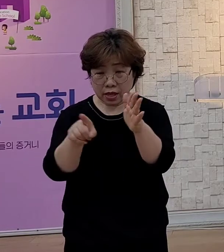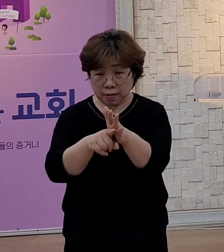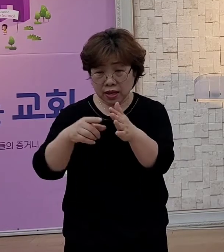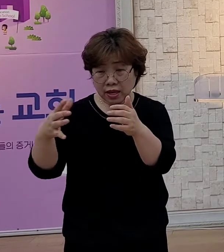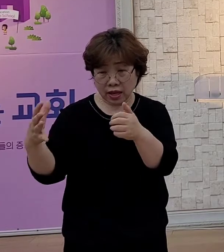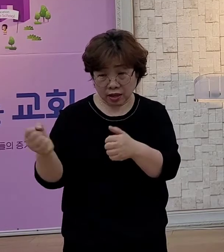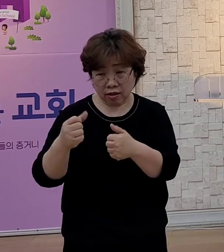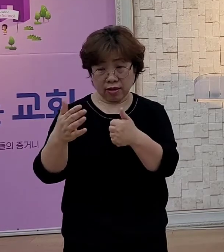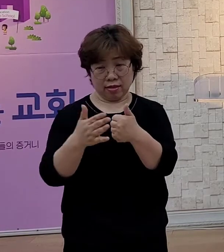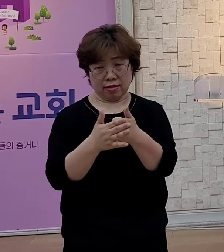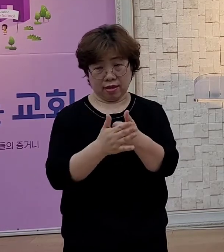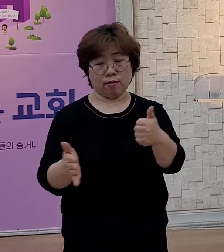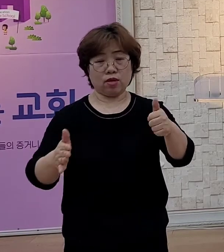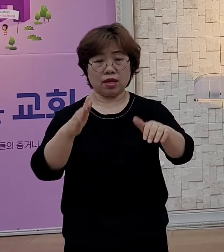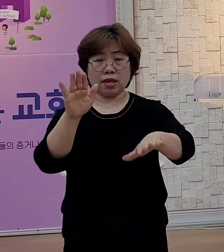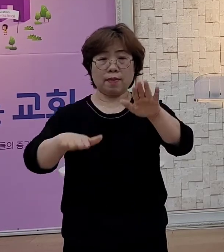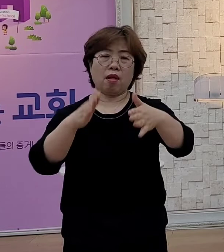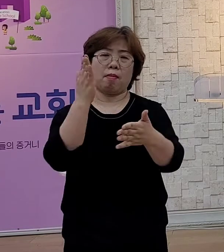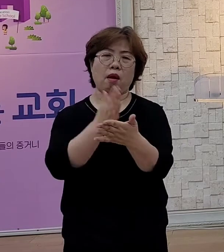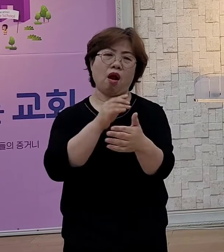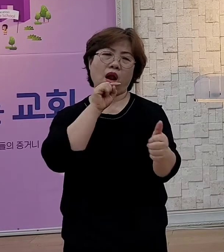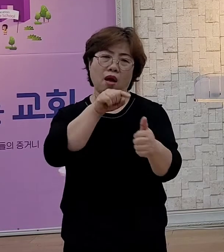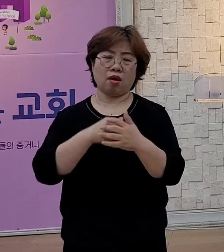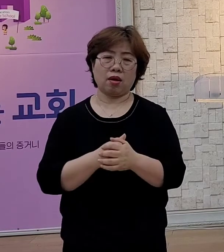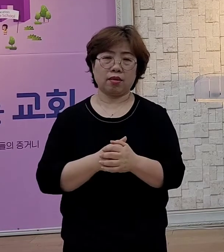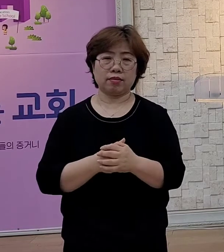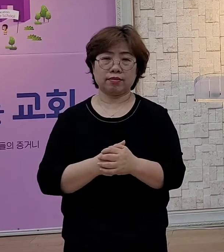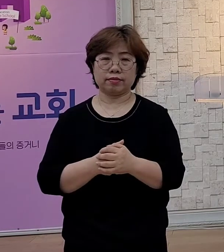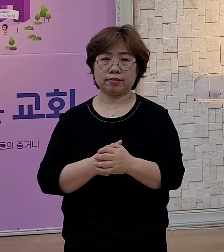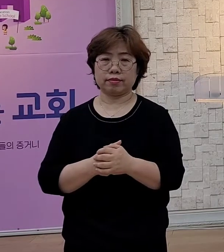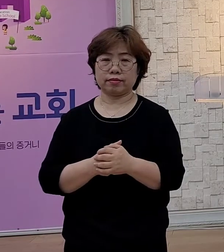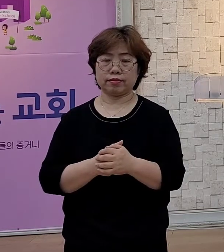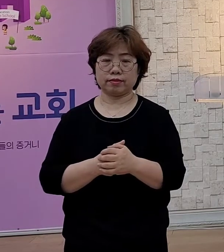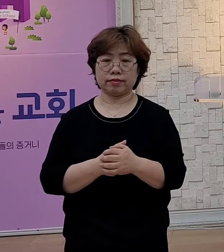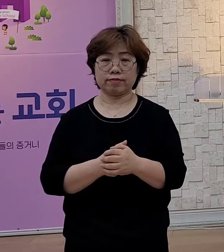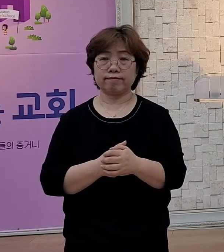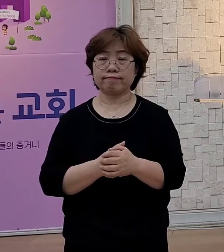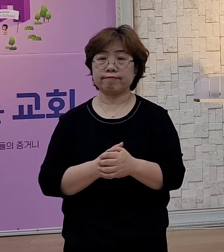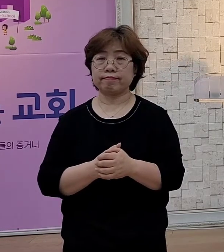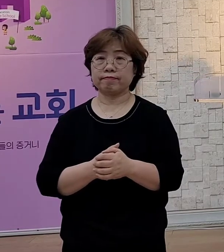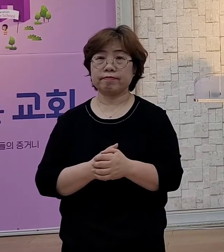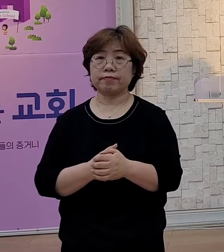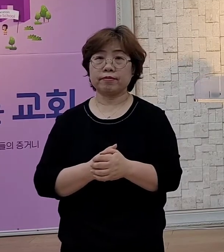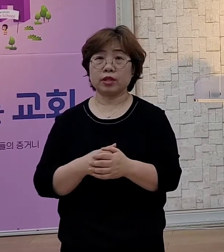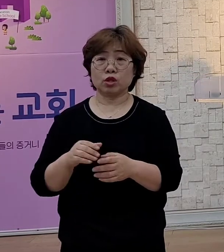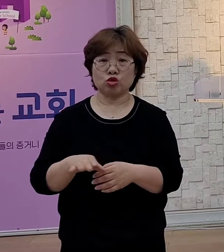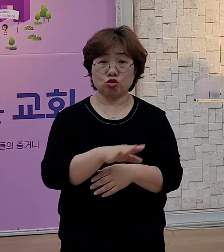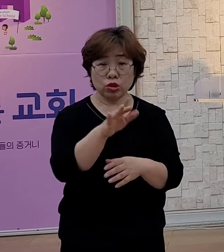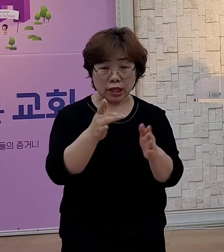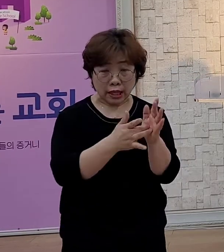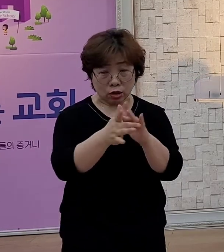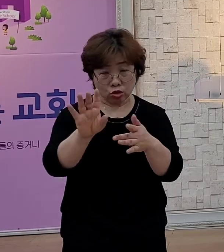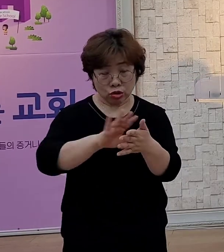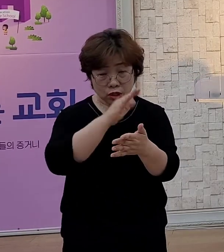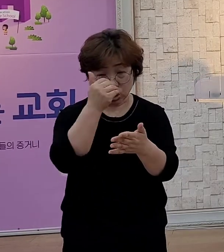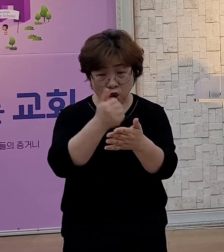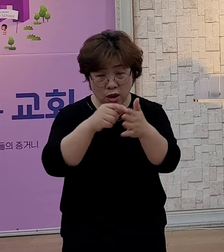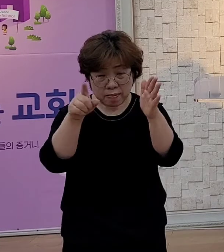대한 믿음을 가졌기 때문이다. 이 말이죠. 이 말이 설명하면 무슨 말이냐면 우리가 예수